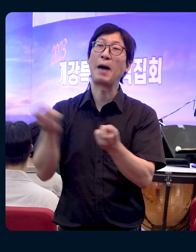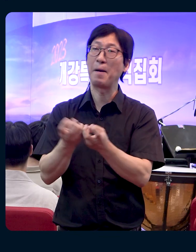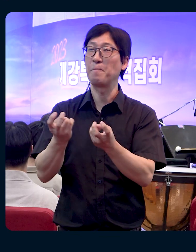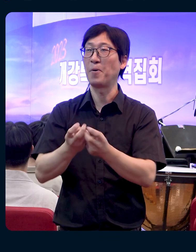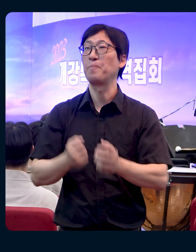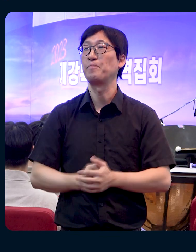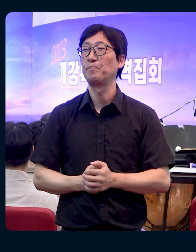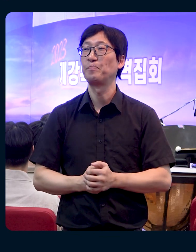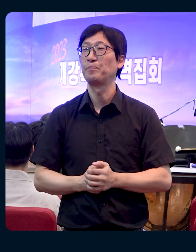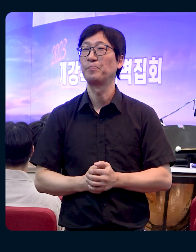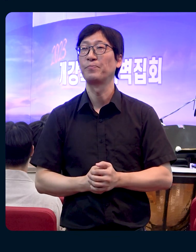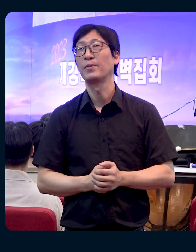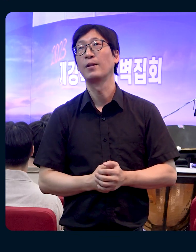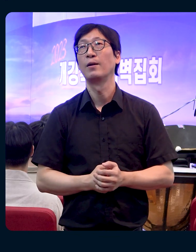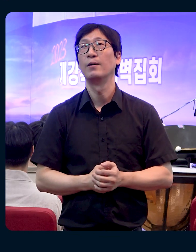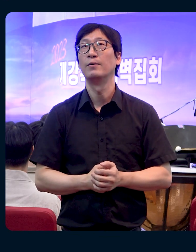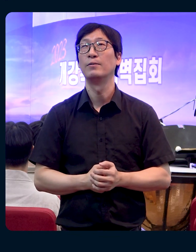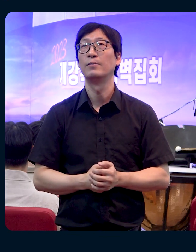그러면